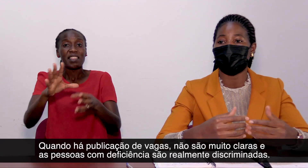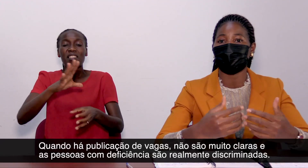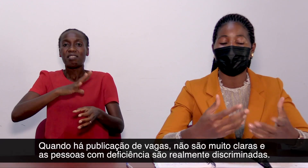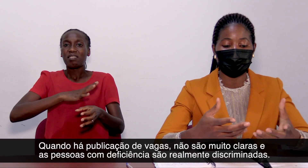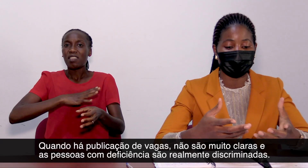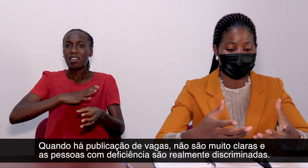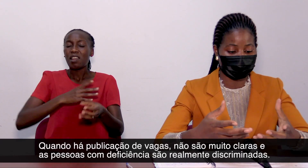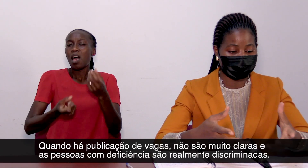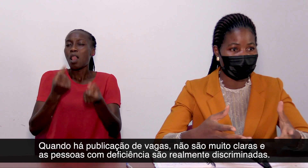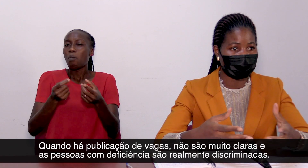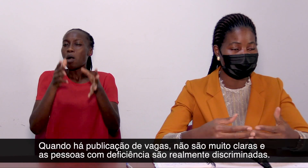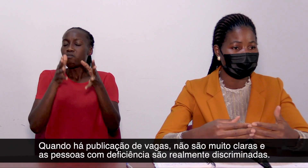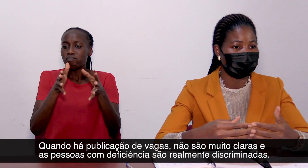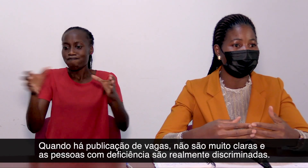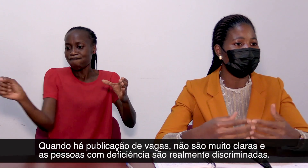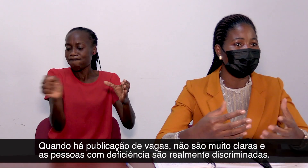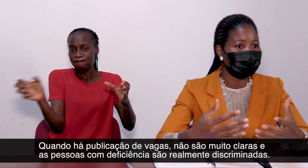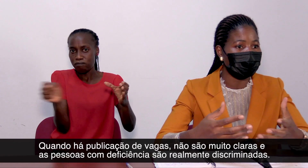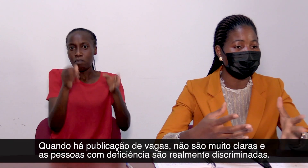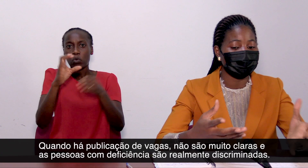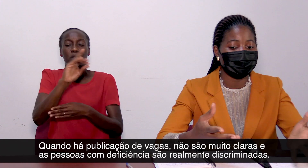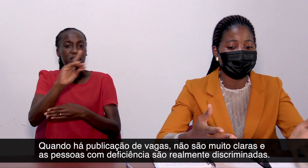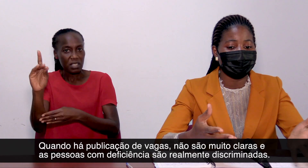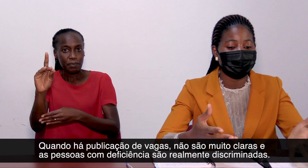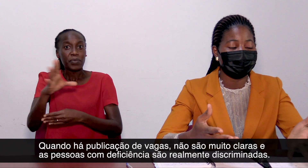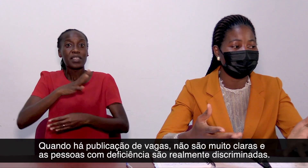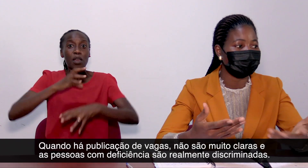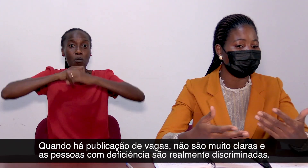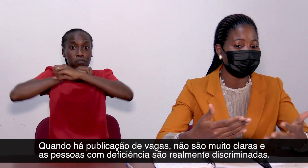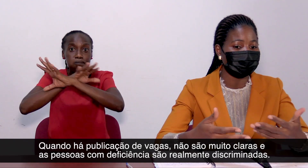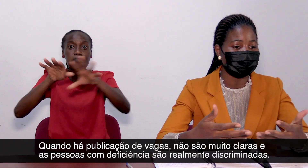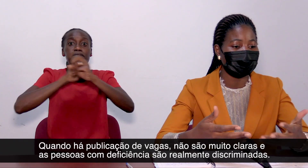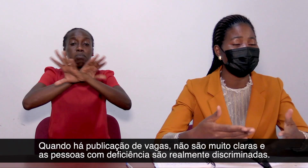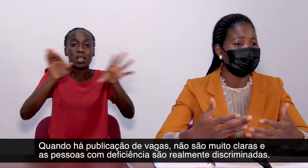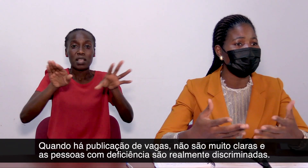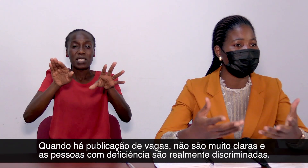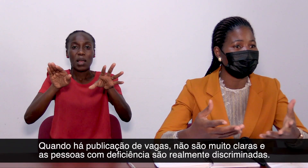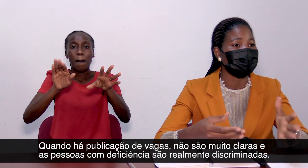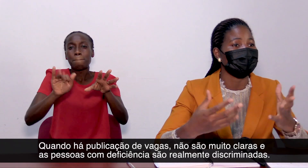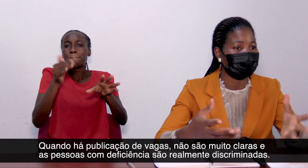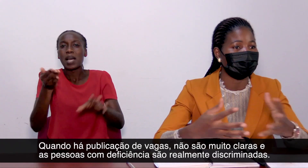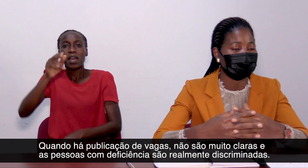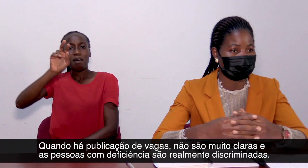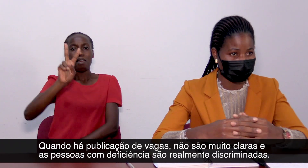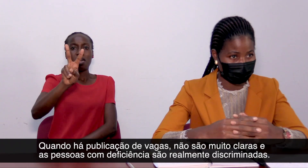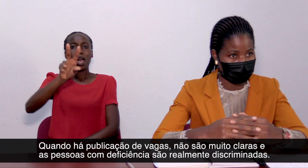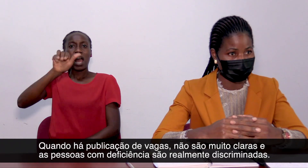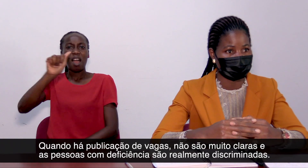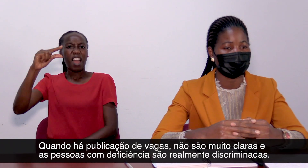Quando há publicação de vagas, não são muito claras e as pessoas com deficiência são realmente discriminadas.